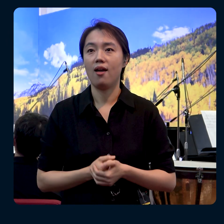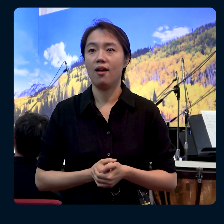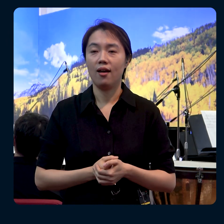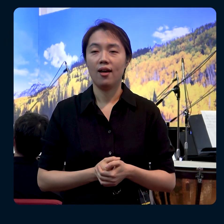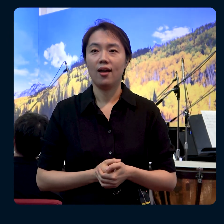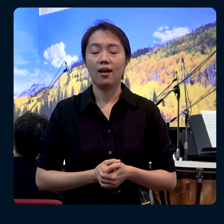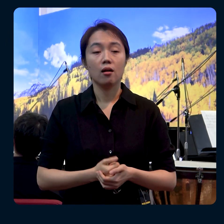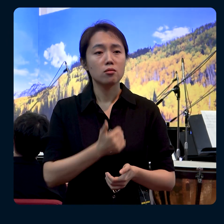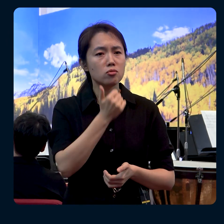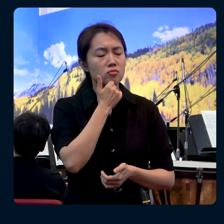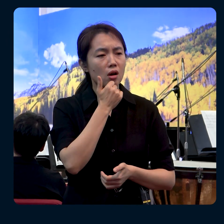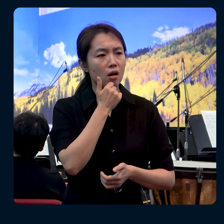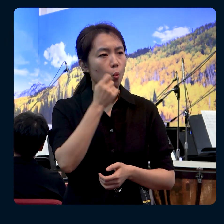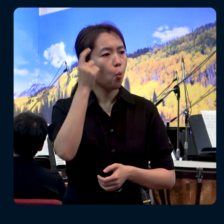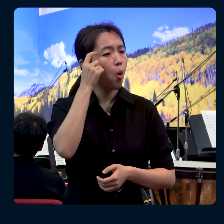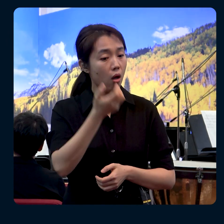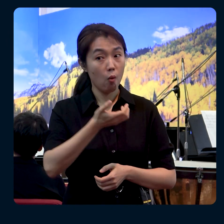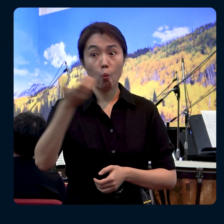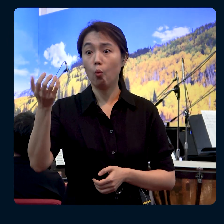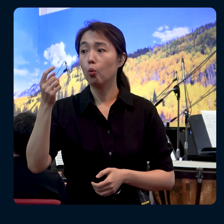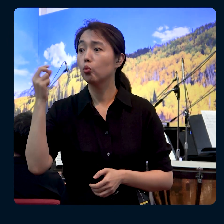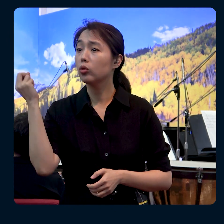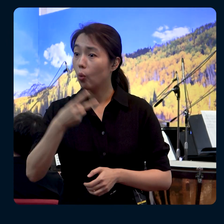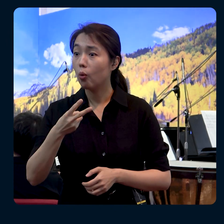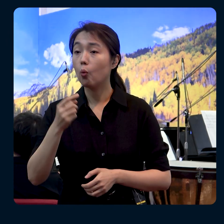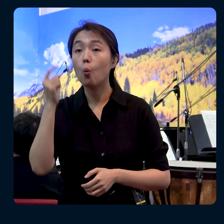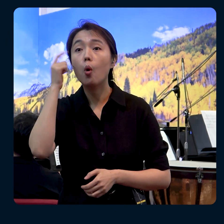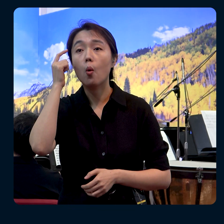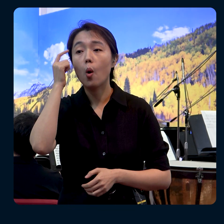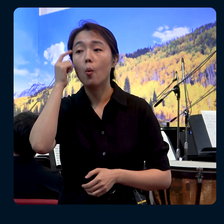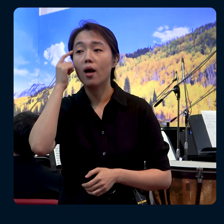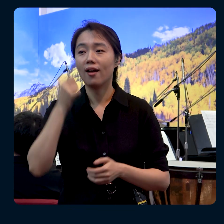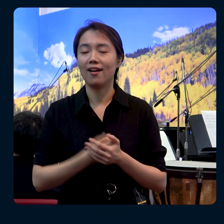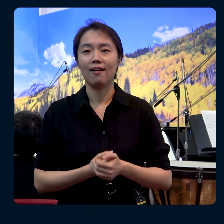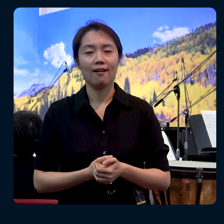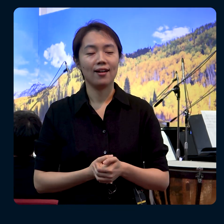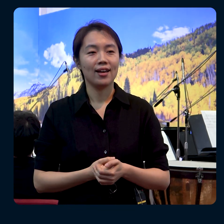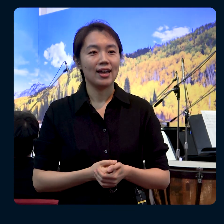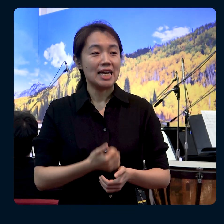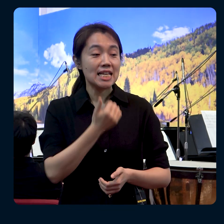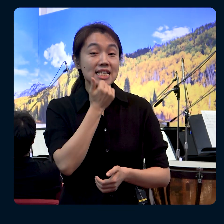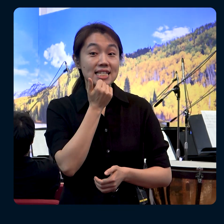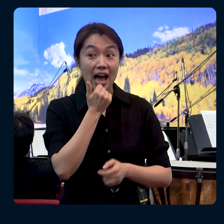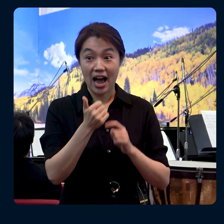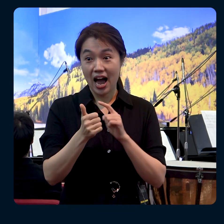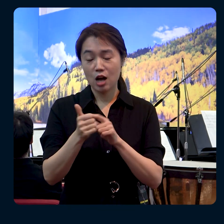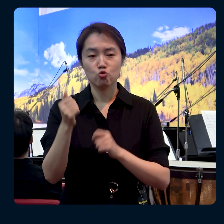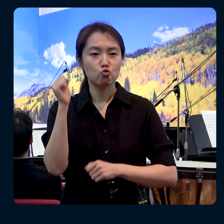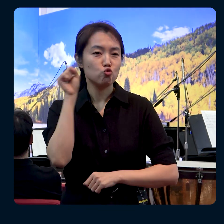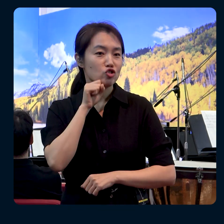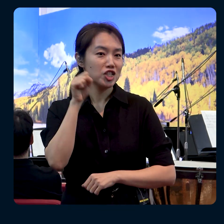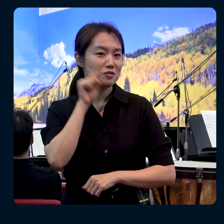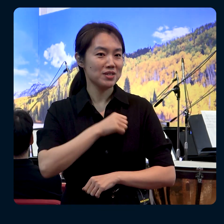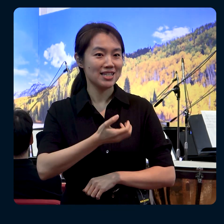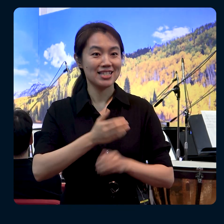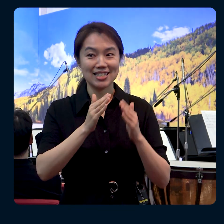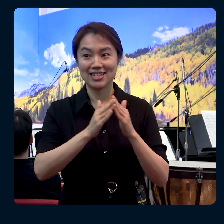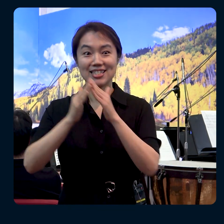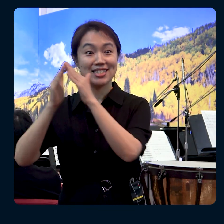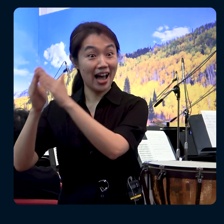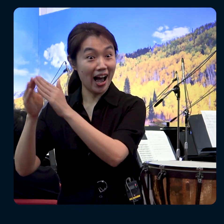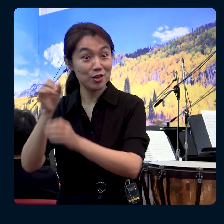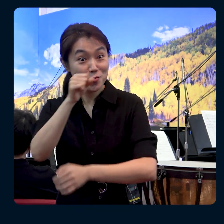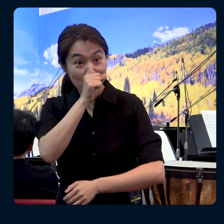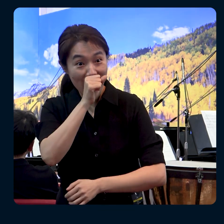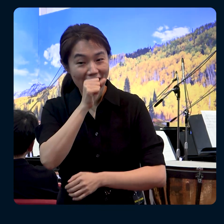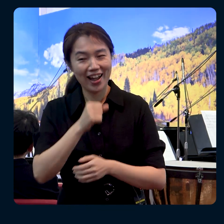왜 이삭은 또 옮겼을까요? 혹시 이삭의 취미가 이렇게 옮기는 거여서 그랬을까? 뭐 그런 사람 있지